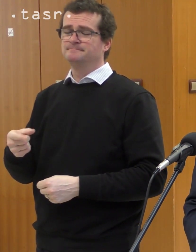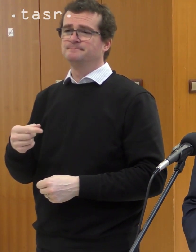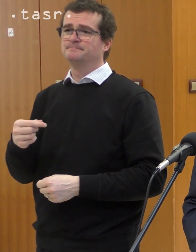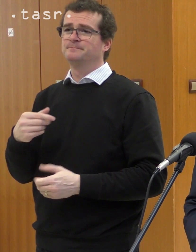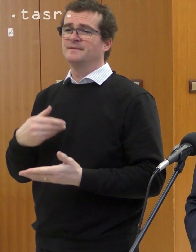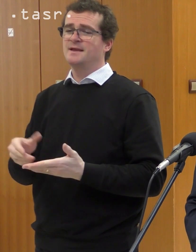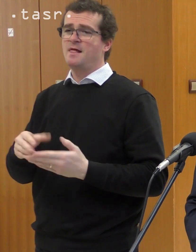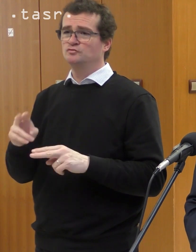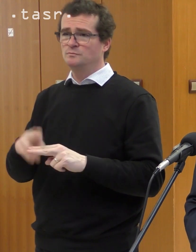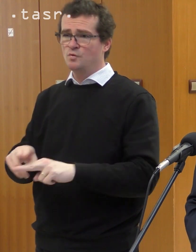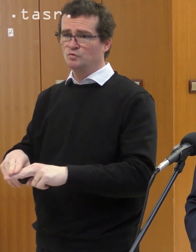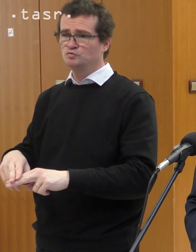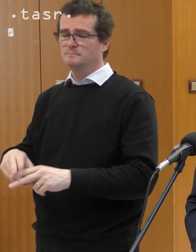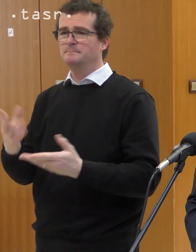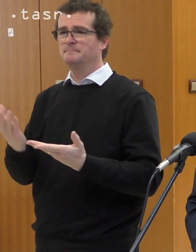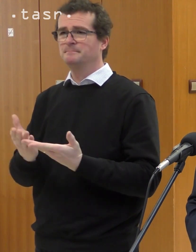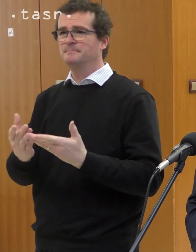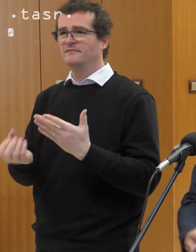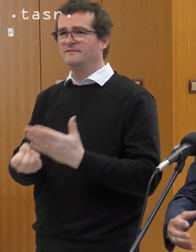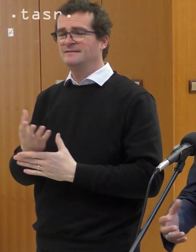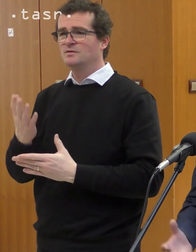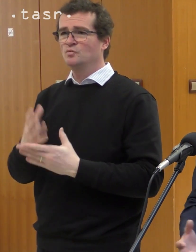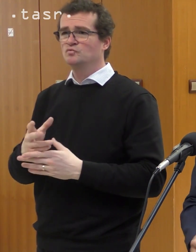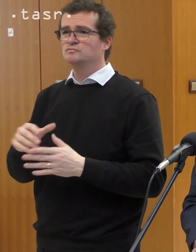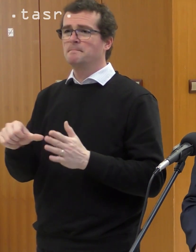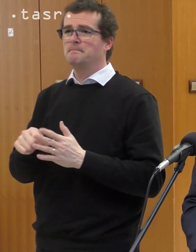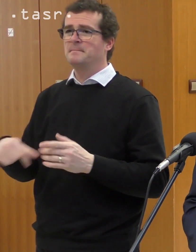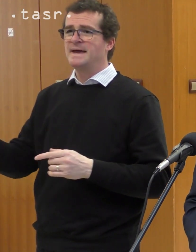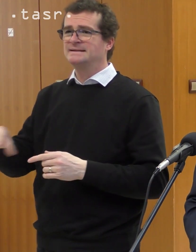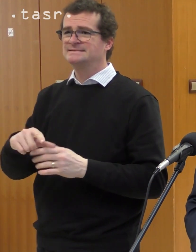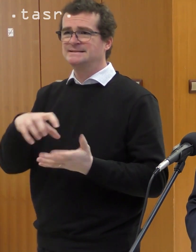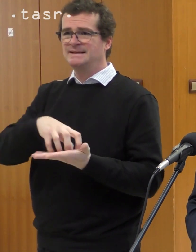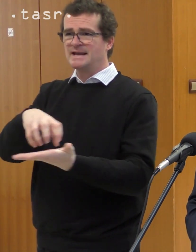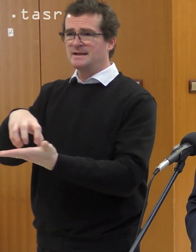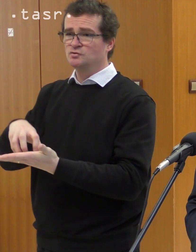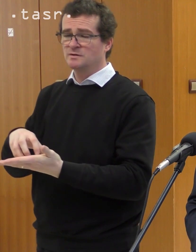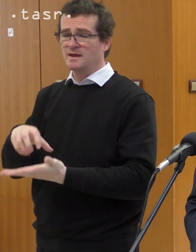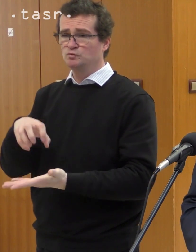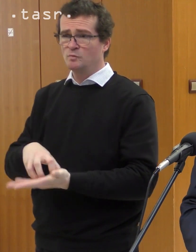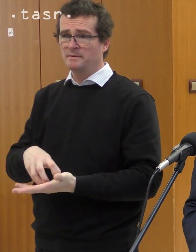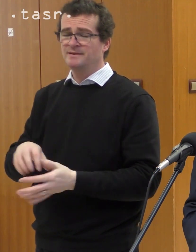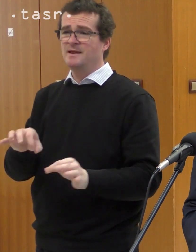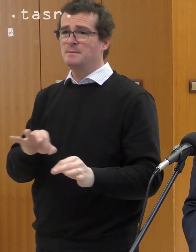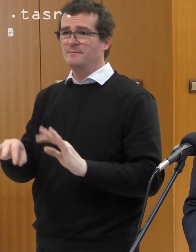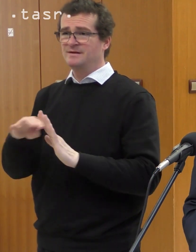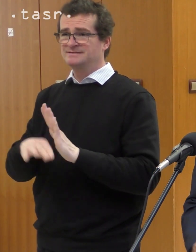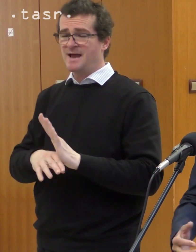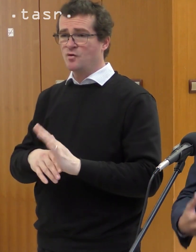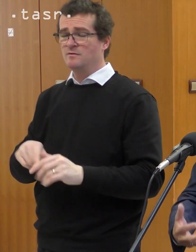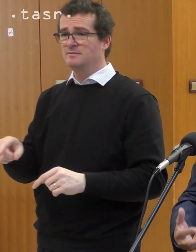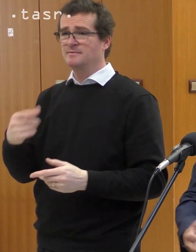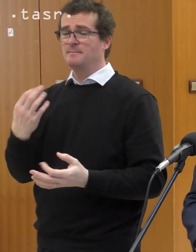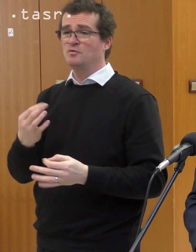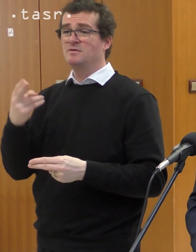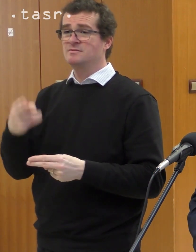navrhla ďalší postup v zmysle vytvorenia už potom medzirezortnej skupiny, ktorá by pripravila či už teda legislatívne znenie, pretože